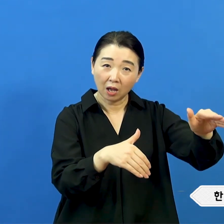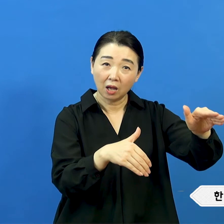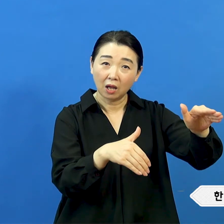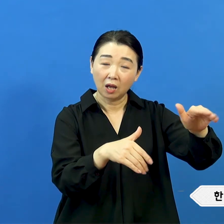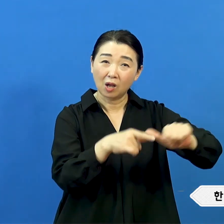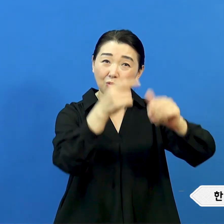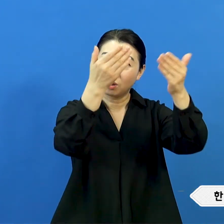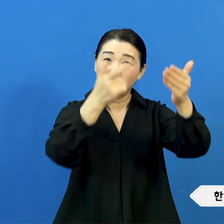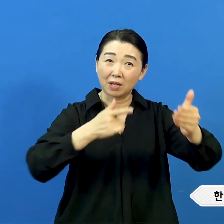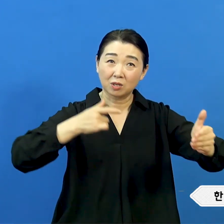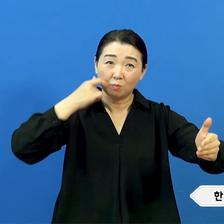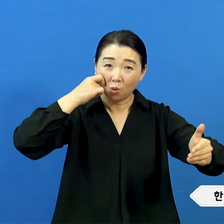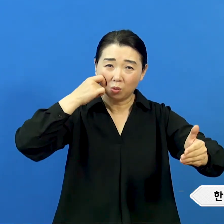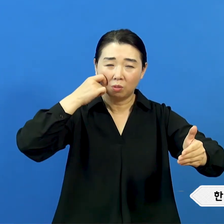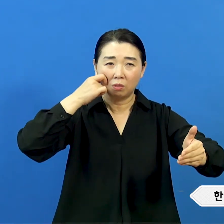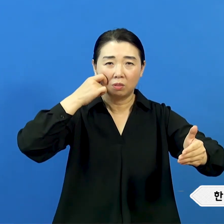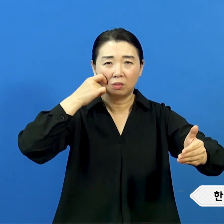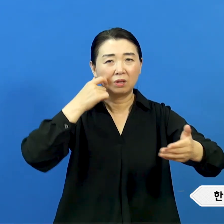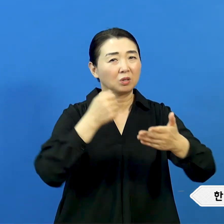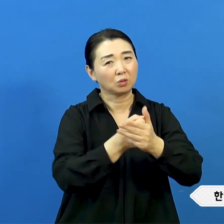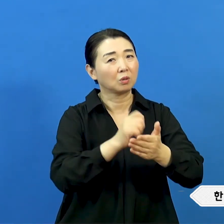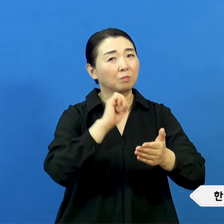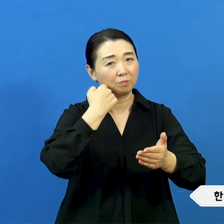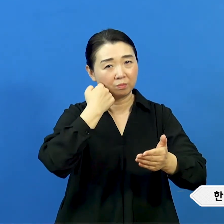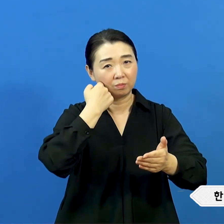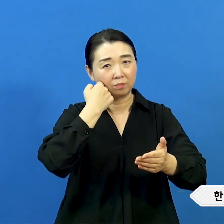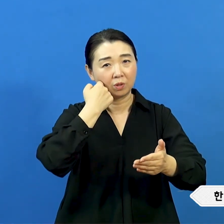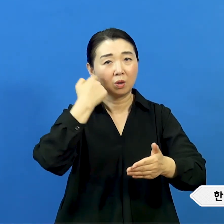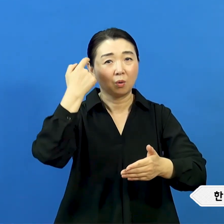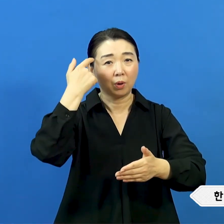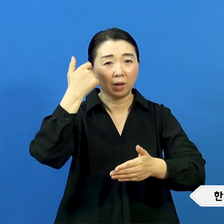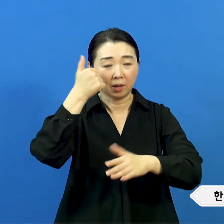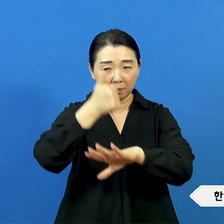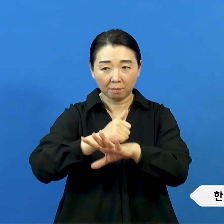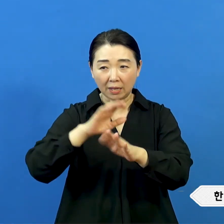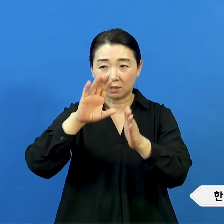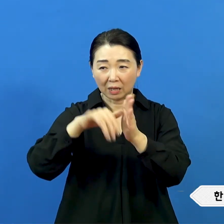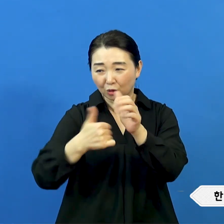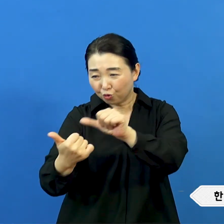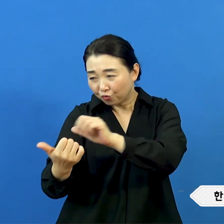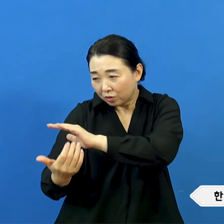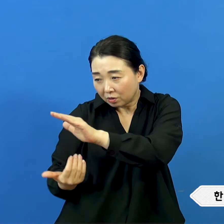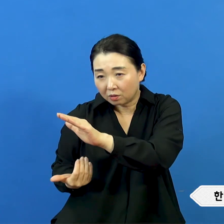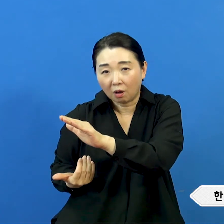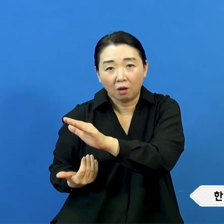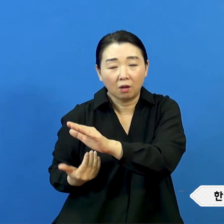탈락했다, 그렇게 섣불리 단정하면 안 됩니다. 마지막 순간이라도 돌아올 수 있기 때문에.